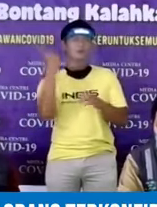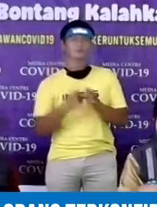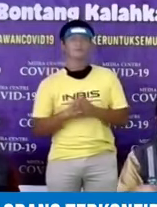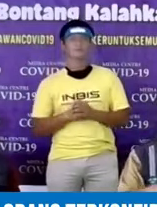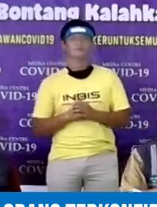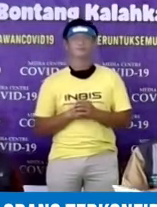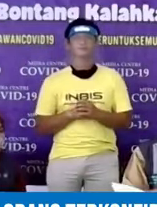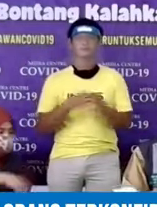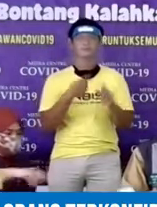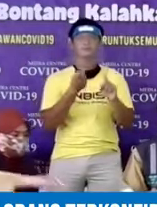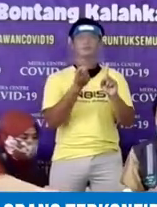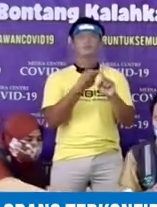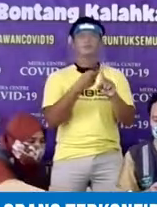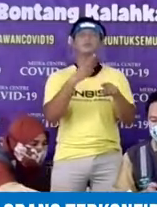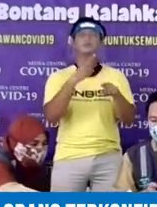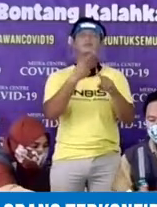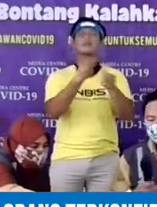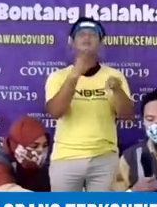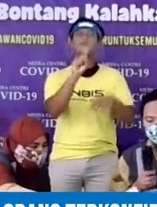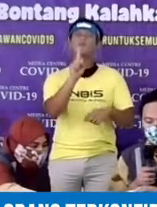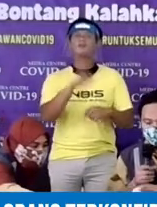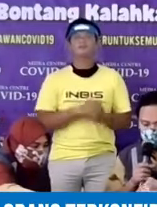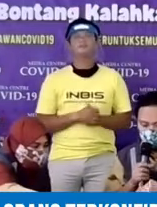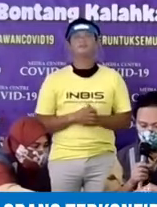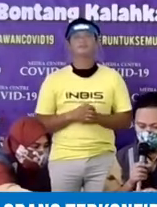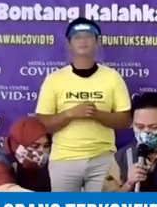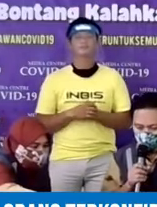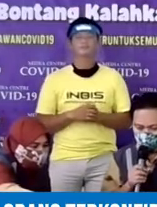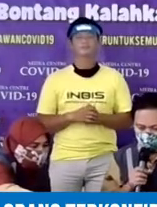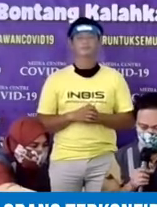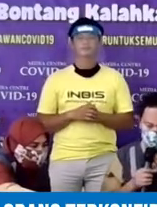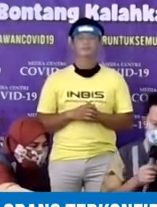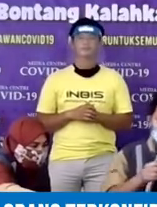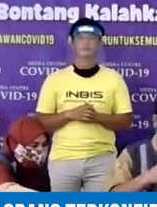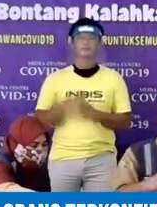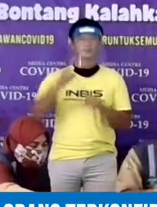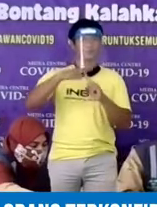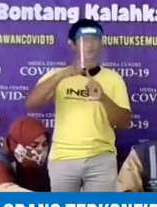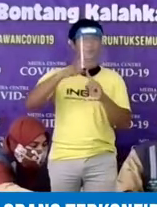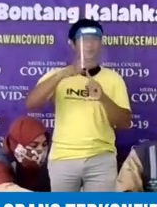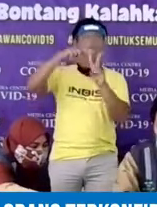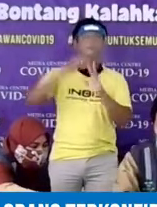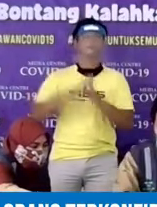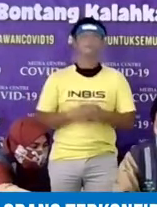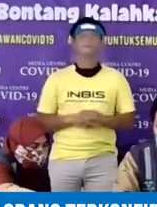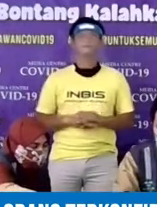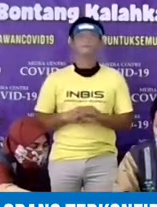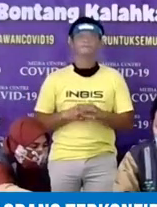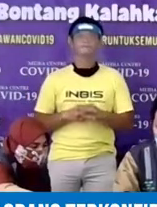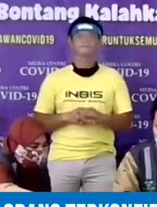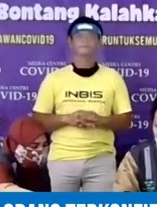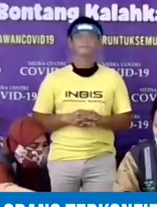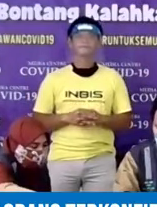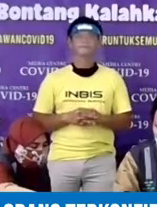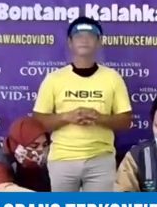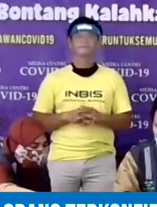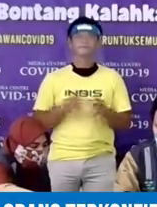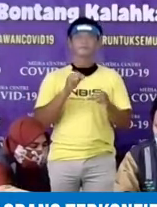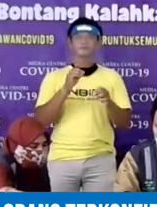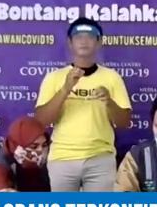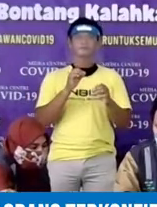kemudian eh tadi saya sorenya ga putus-putus untuk cluster pkt kan